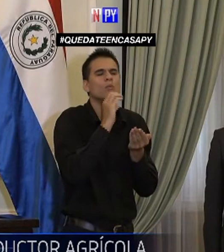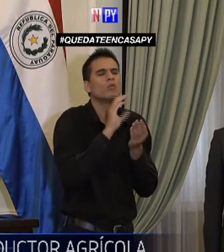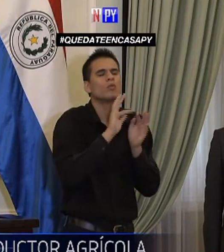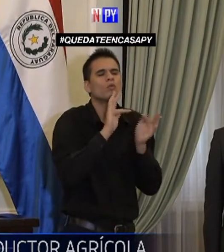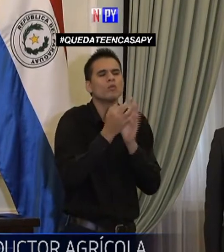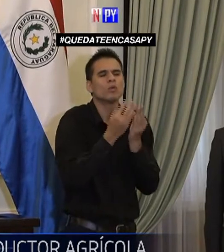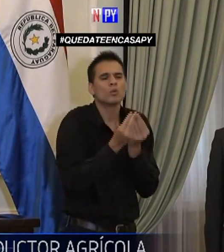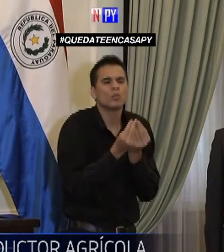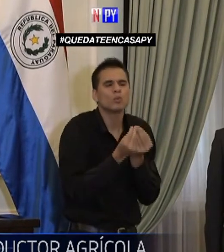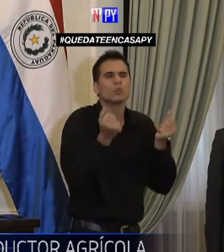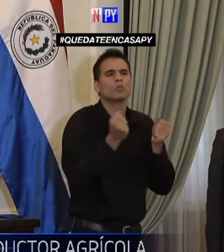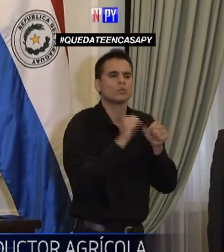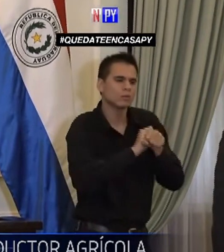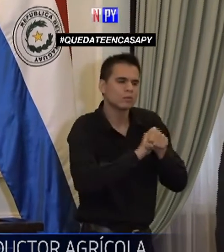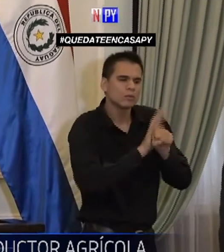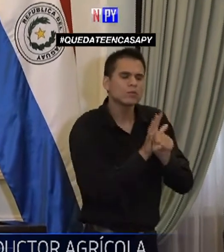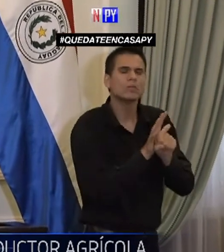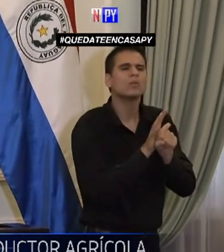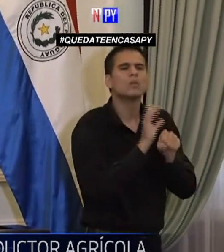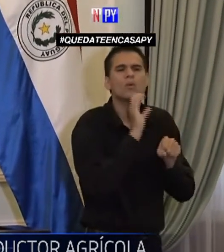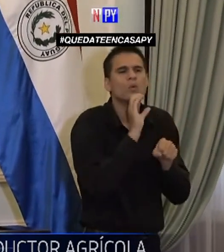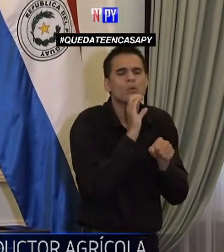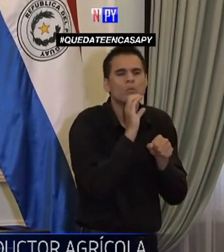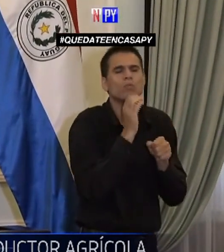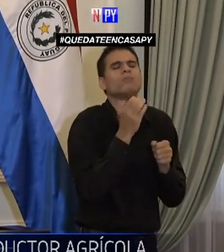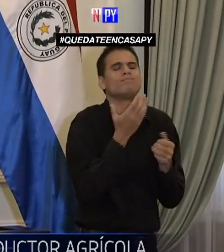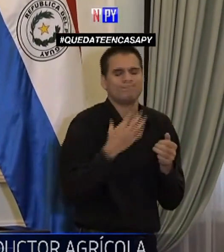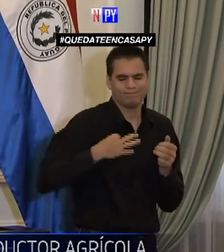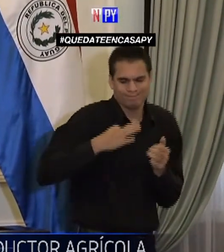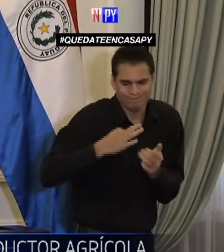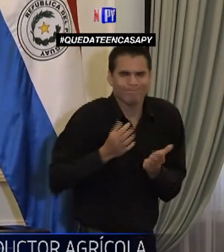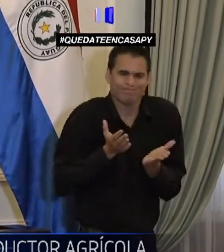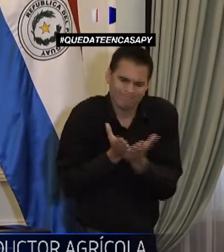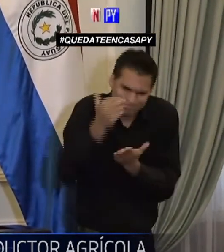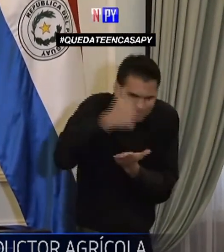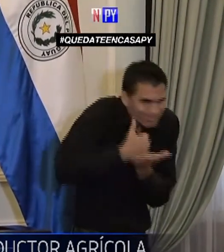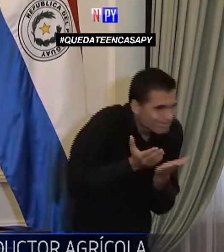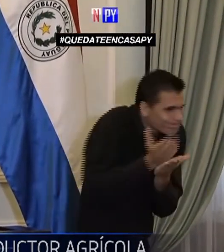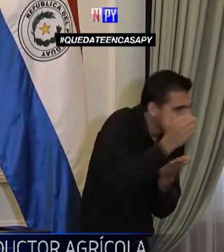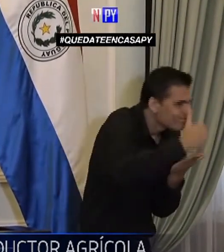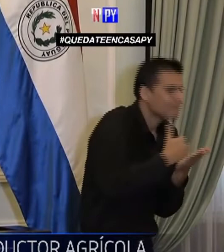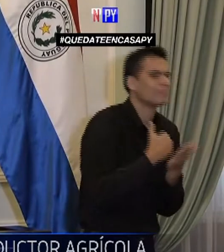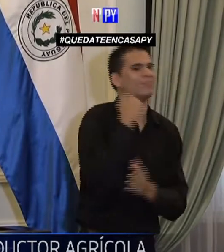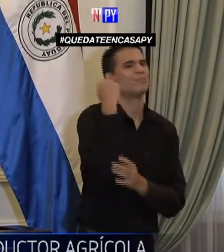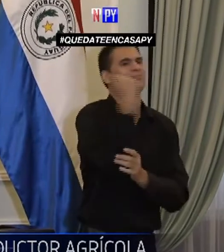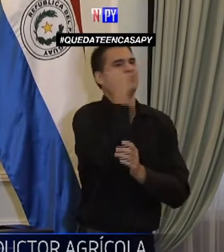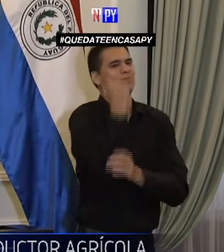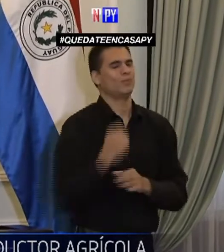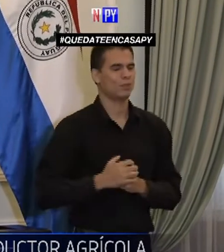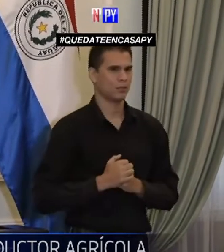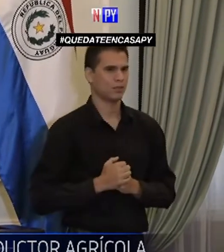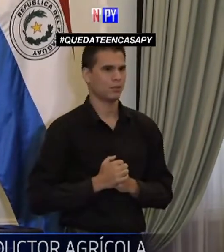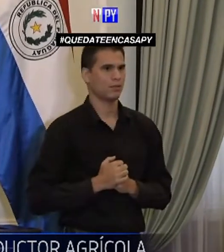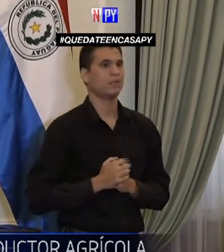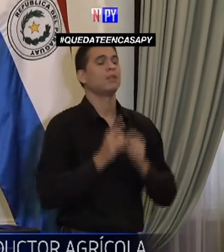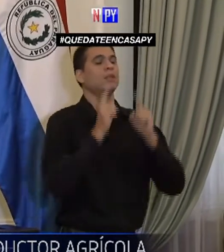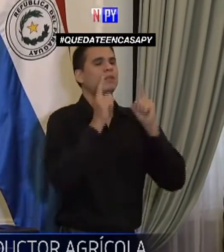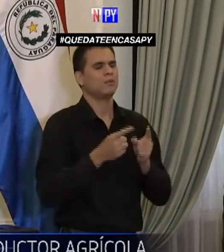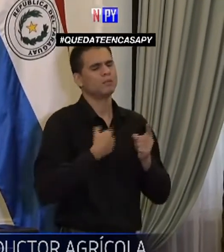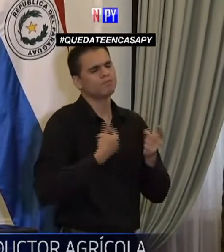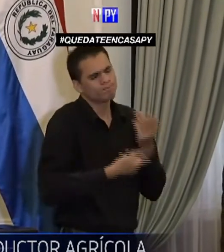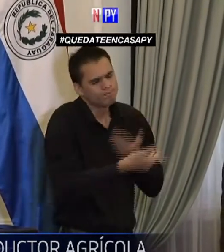esta pandemia que estamos viviendo, es la solidaridad. También compartimos con el